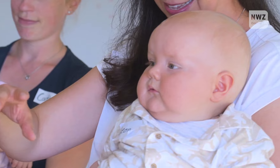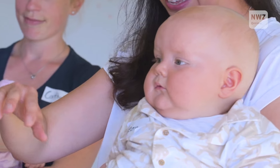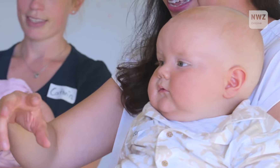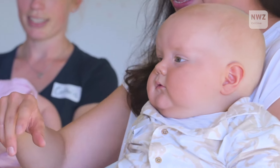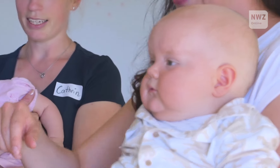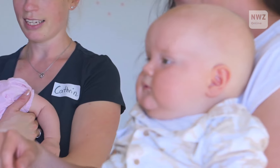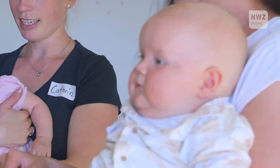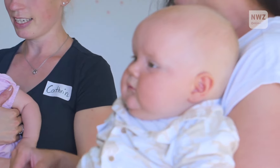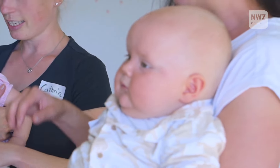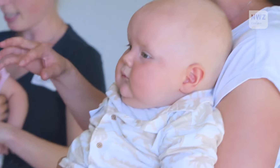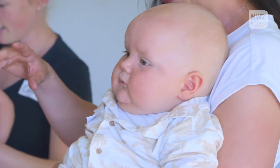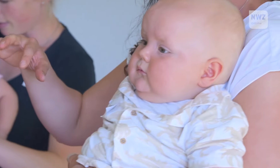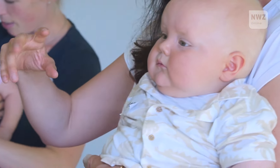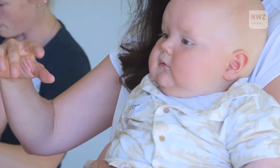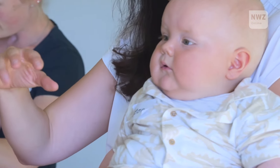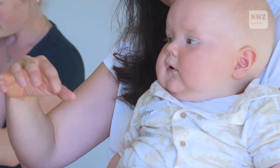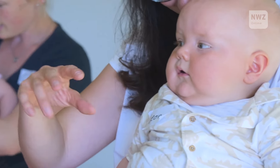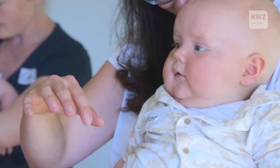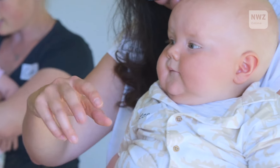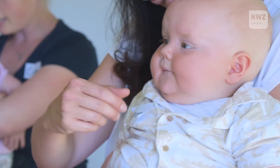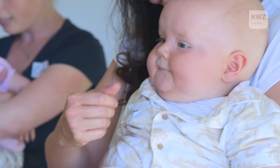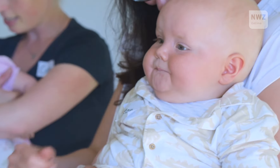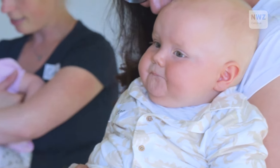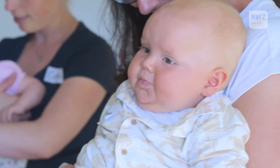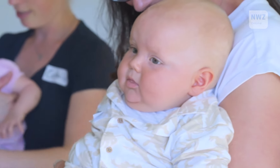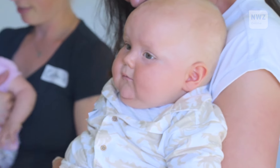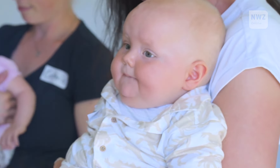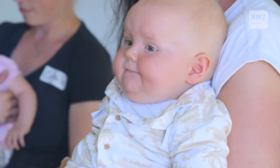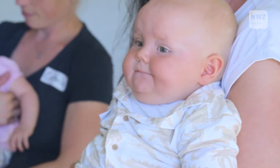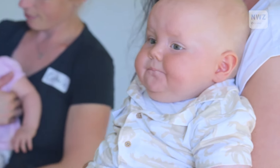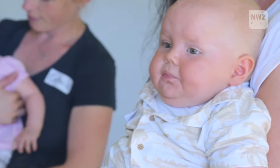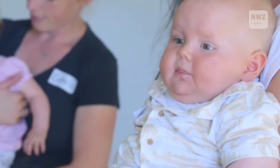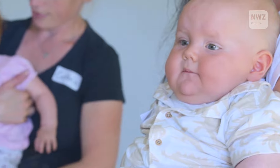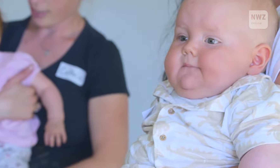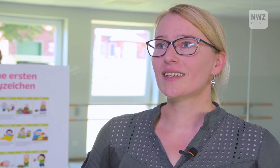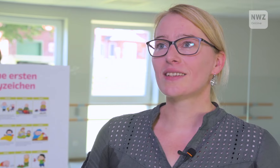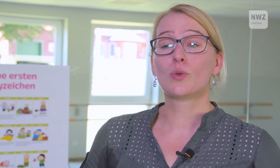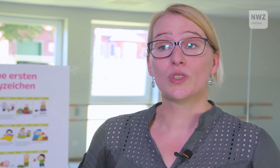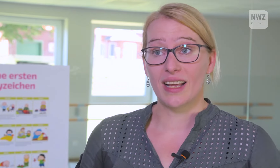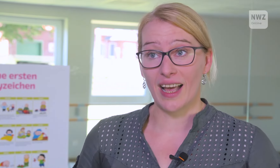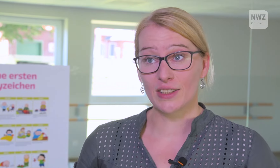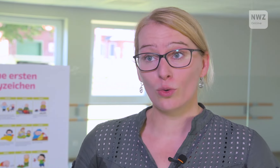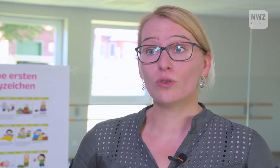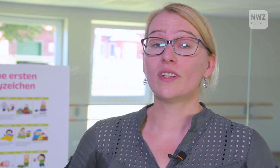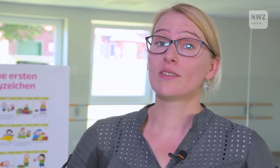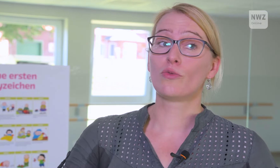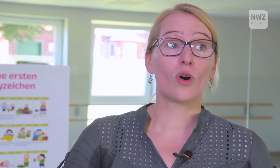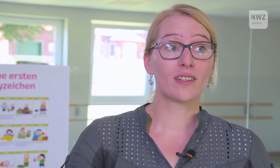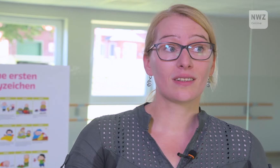dann auch teilweise die Lieder, die dann hier gesungen werden. Und das finden die Babys wirklich alle total klasse. Für die Eltern ist es eine große Erleichterung, wenn sie sofort,